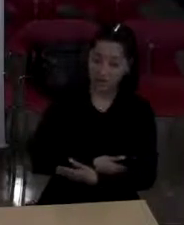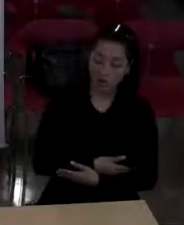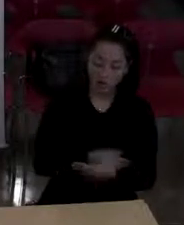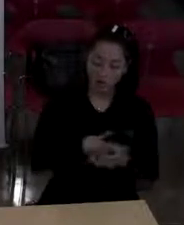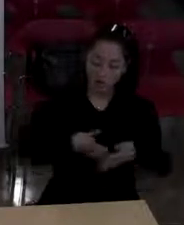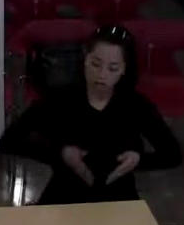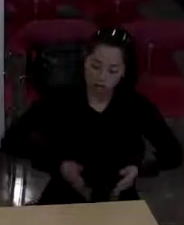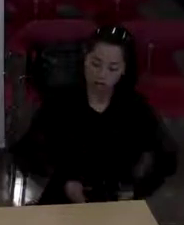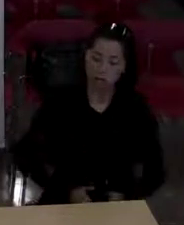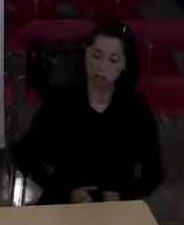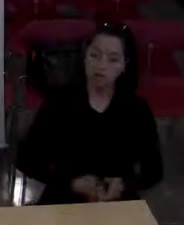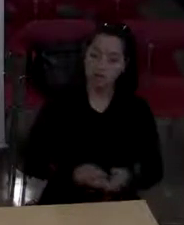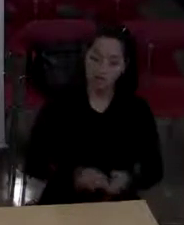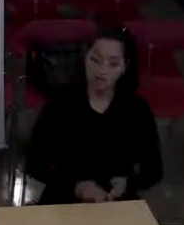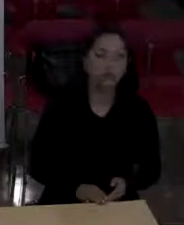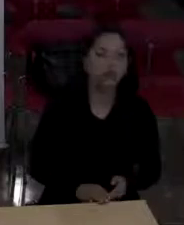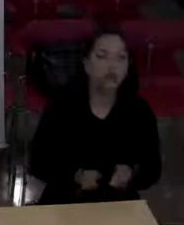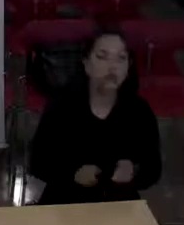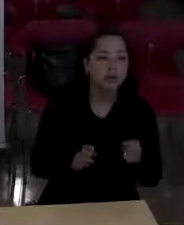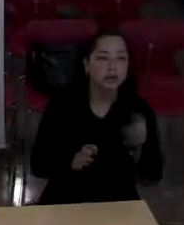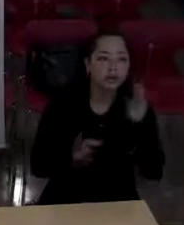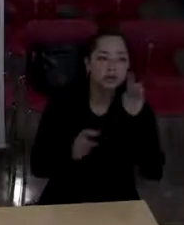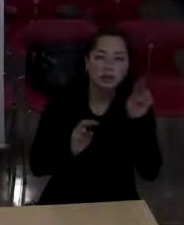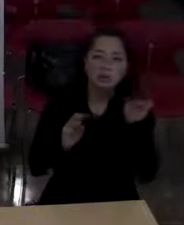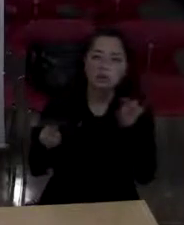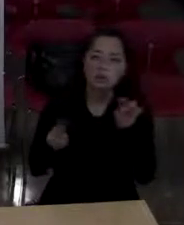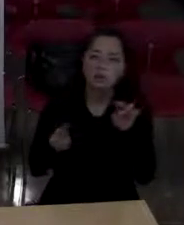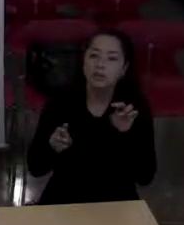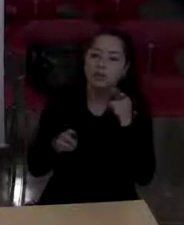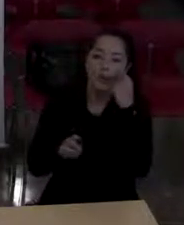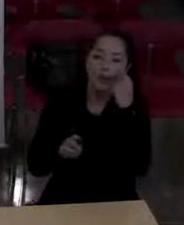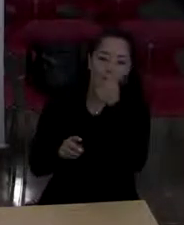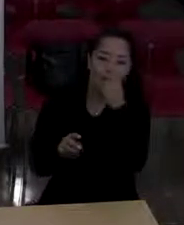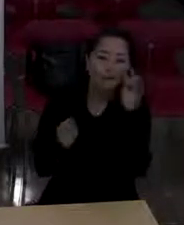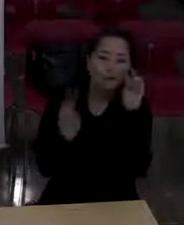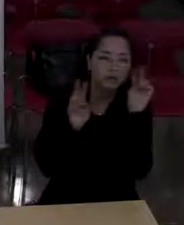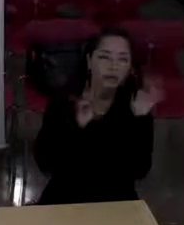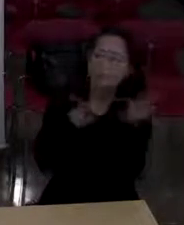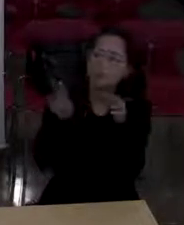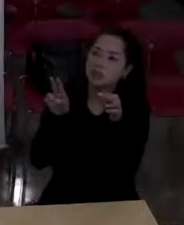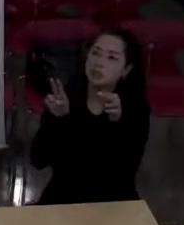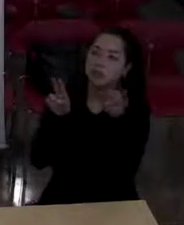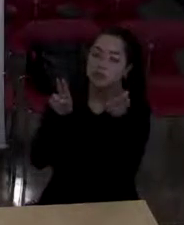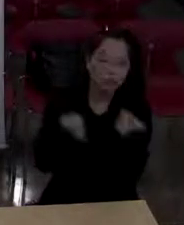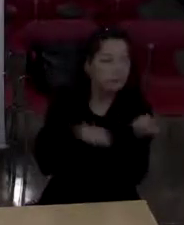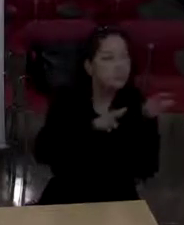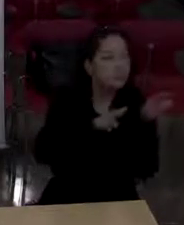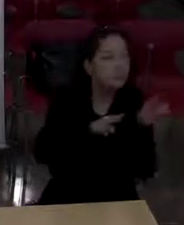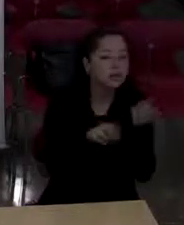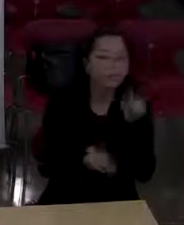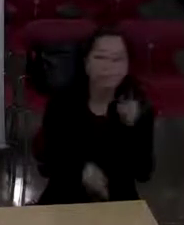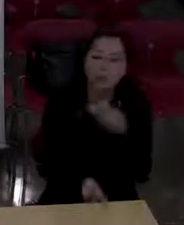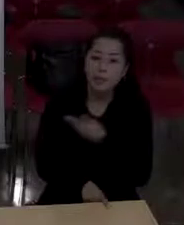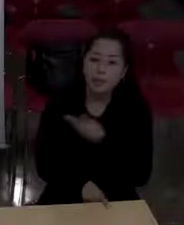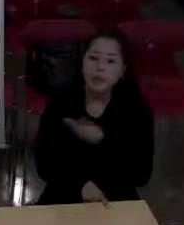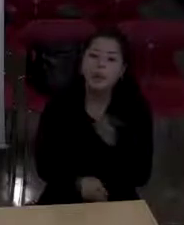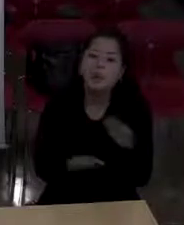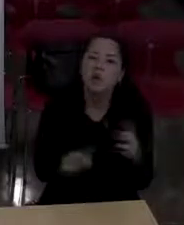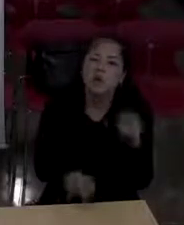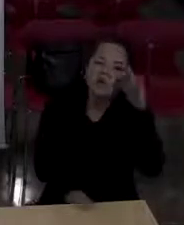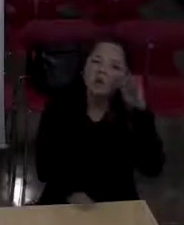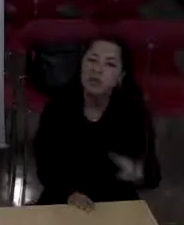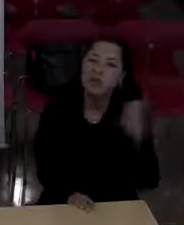los sonidos, anticipan el desplazamiento de objetos e identifican a su madre por su olor y por su voz. Es muy